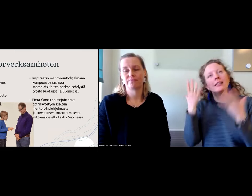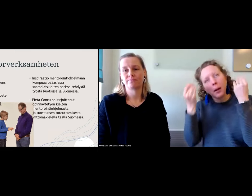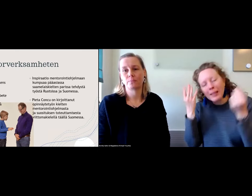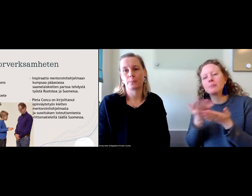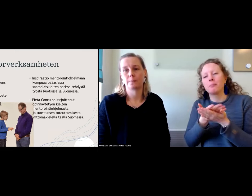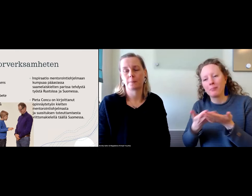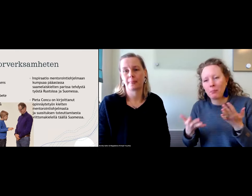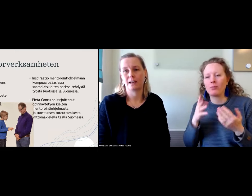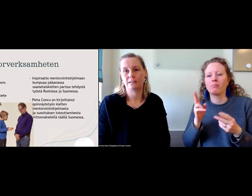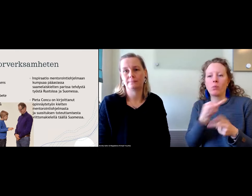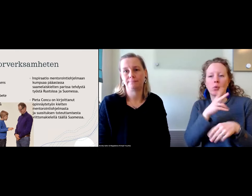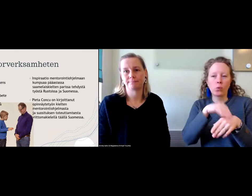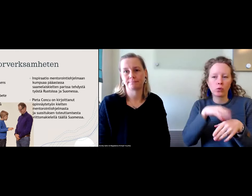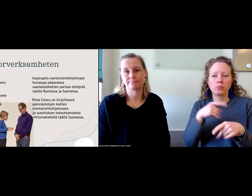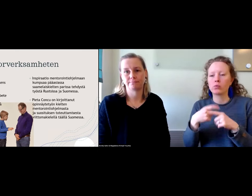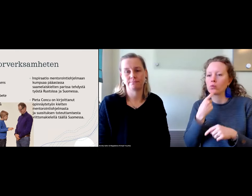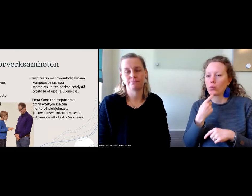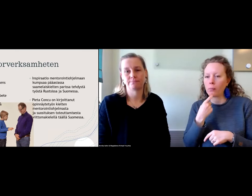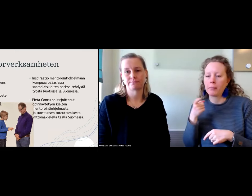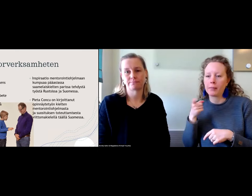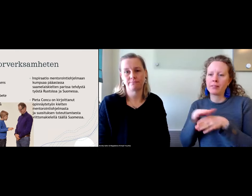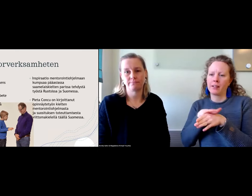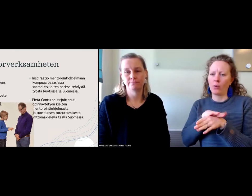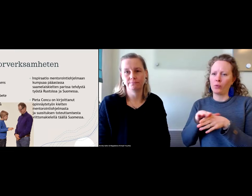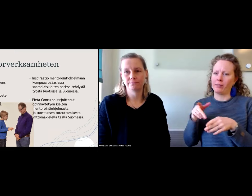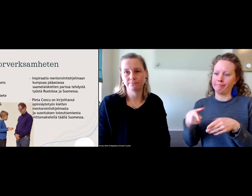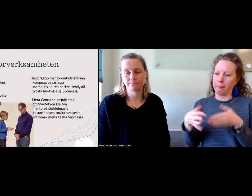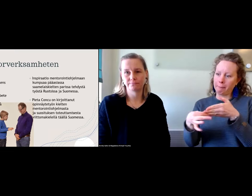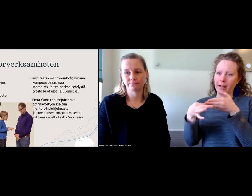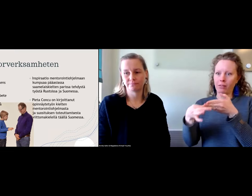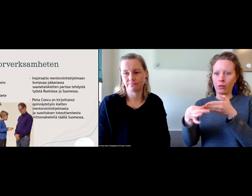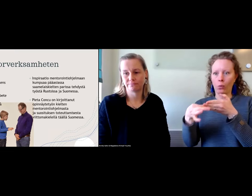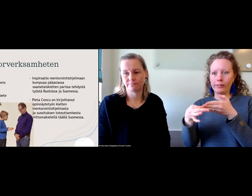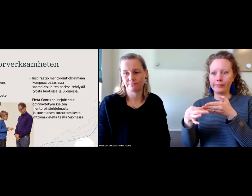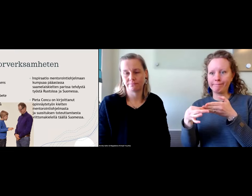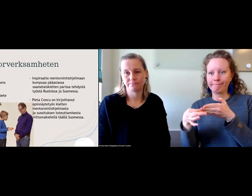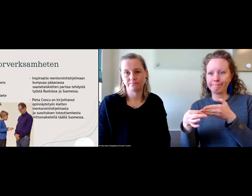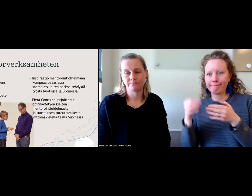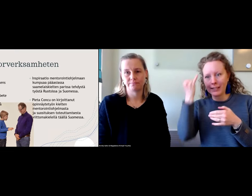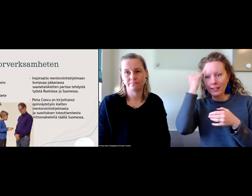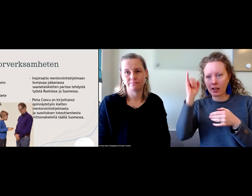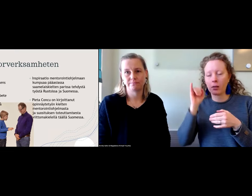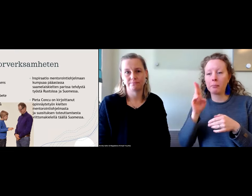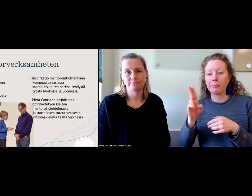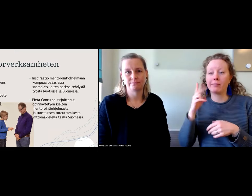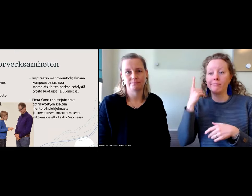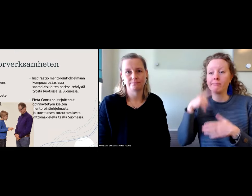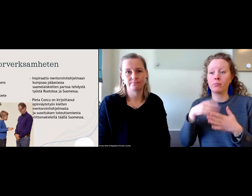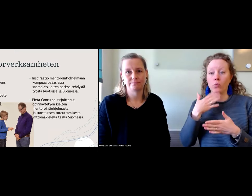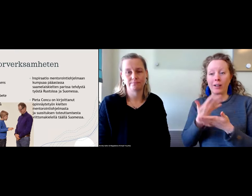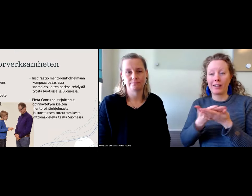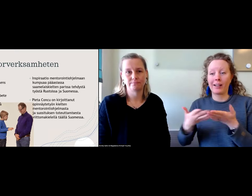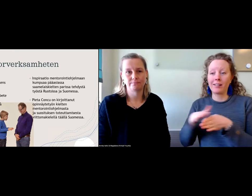Tämä idea lähti tuolta saamen kielten puolelta, eli Suomessa ja Ruotsissa